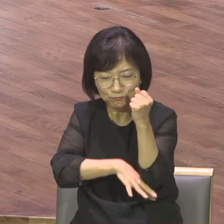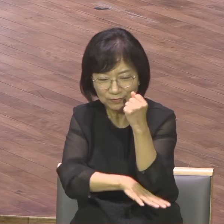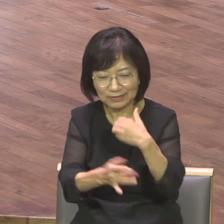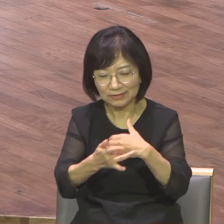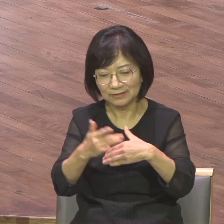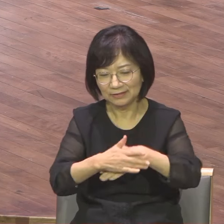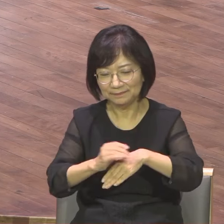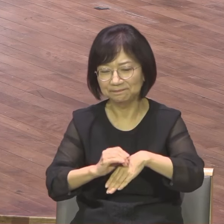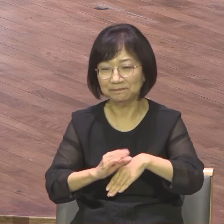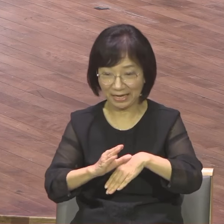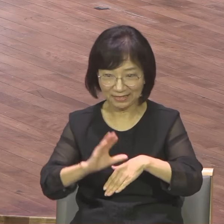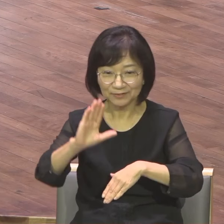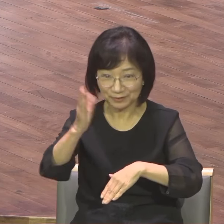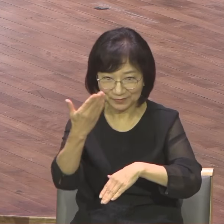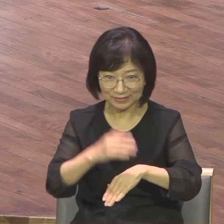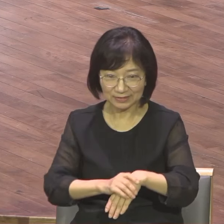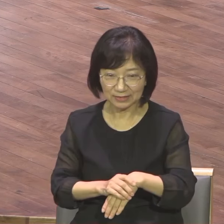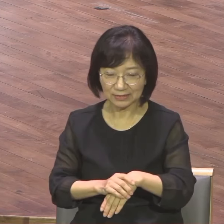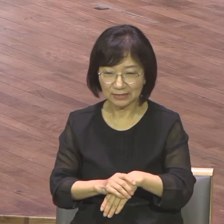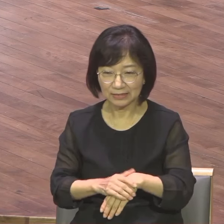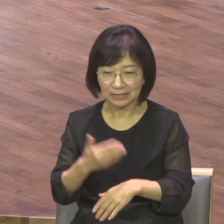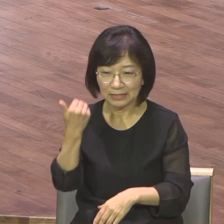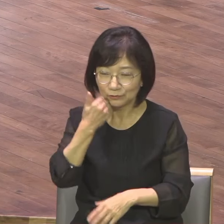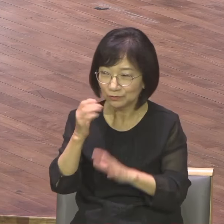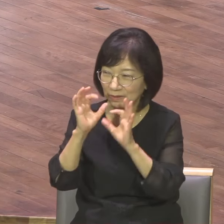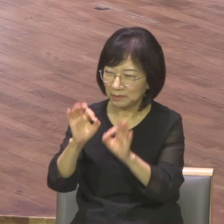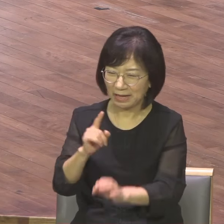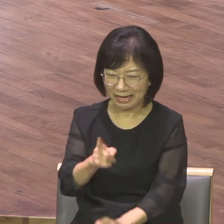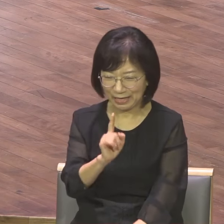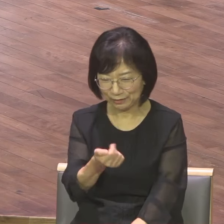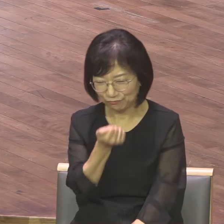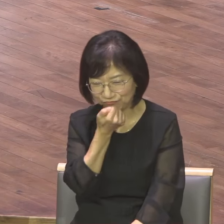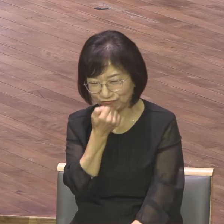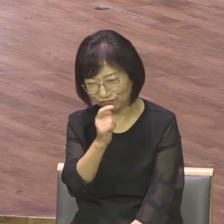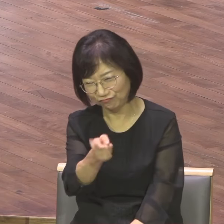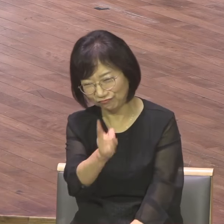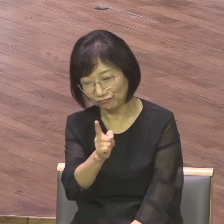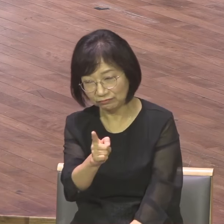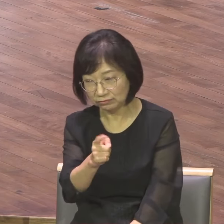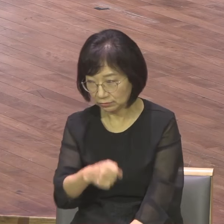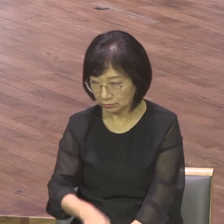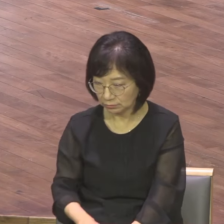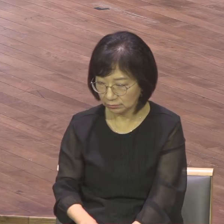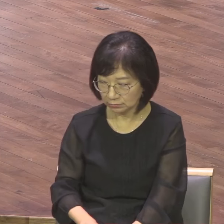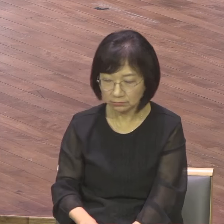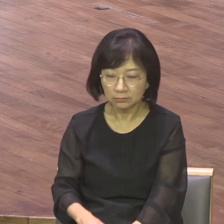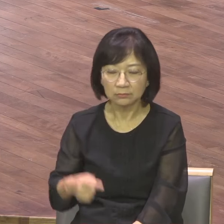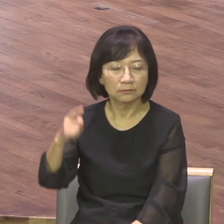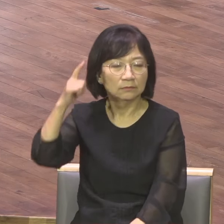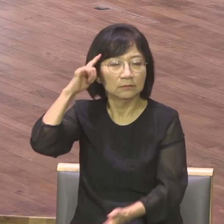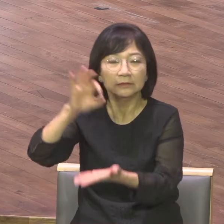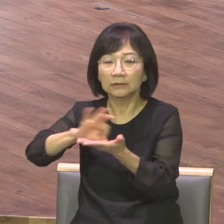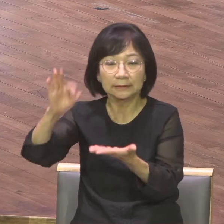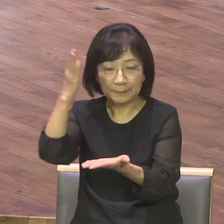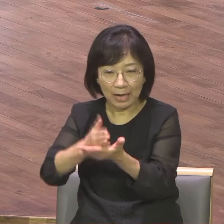남이 비웃더라도 또 조롱하더라도 신경 쓰지 말고 기도하시기 바랍니다. 기도하세요. 어떤 결과가 나는지.